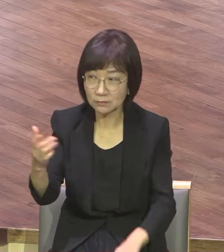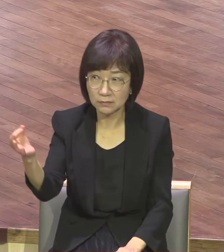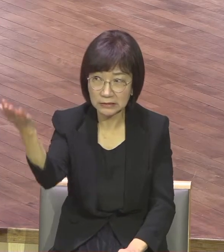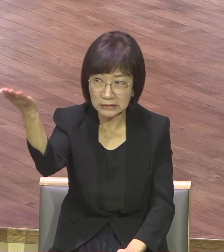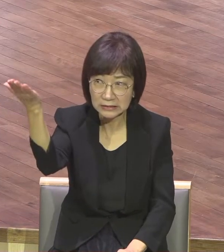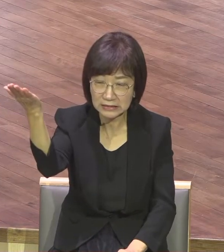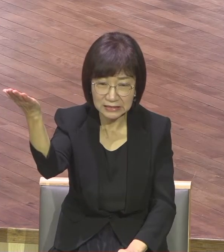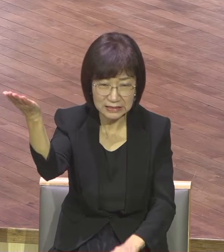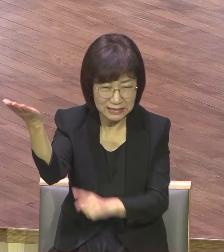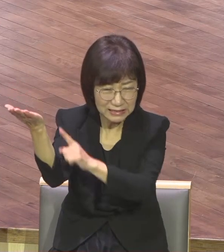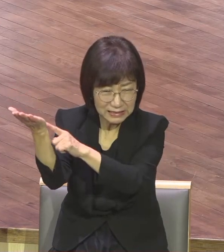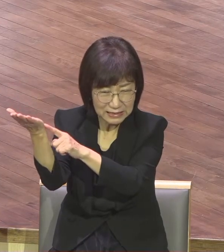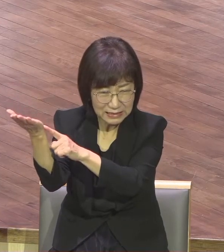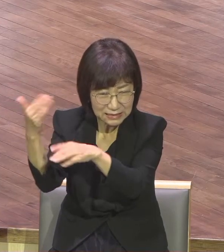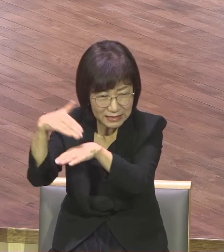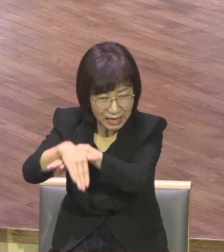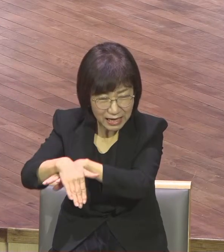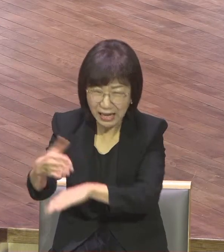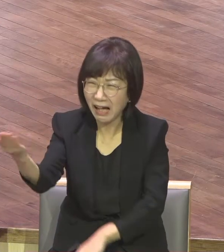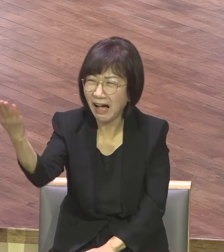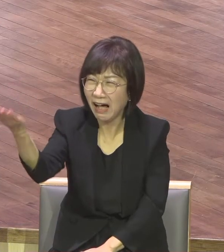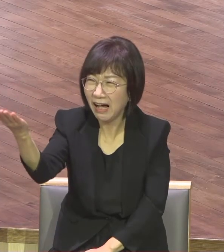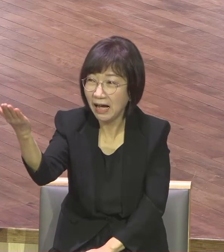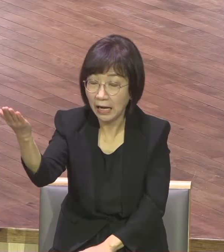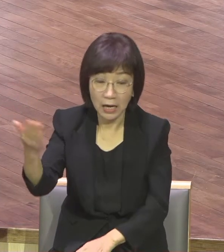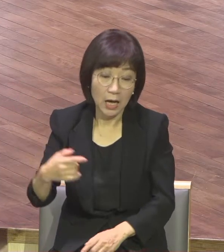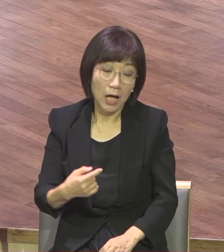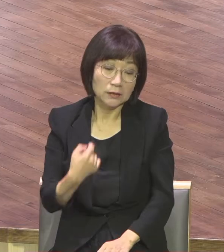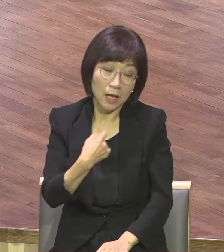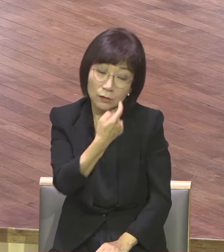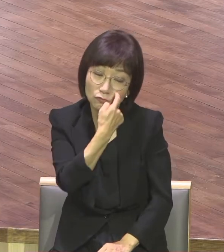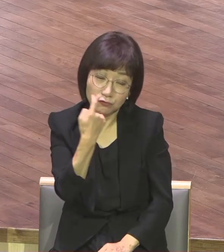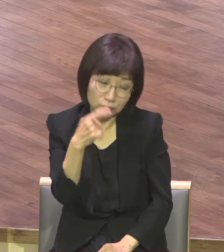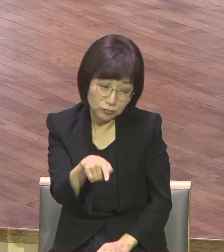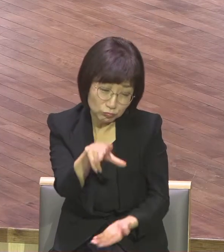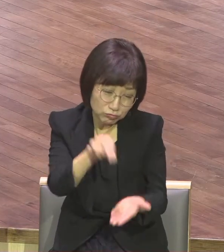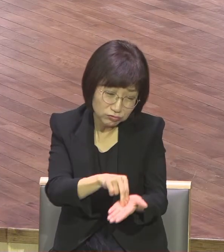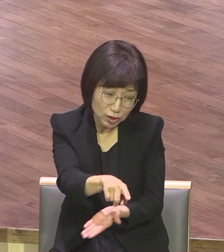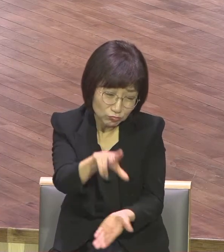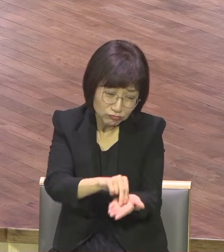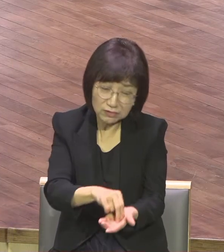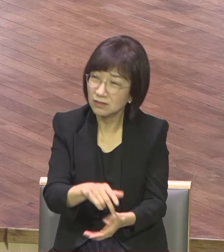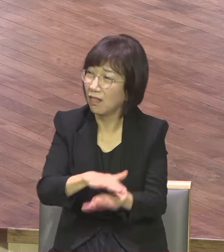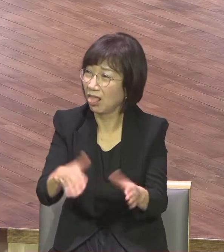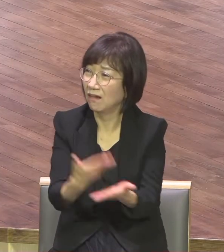무슨 말입니까? 한마디로 내 눈에 보이는 이 문제